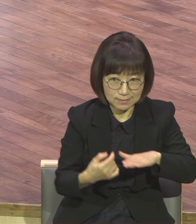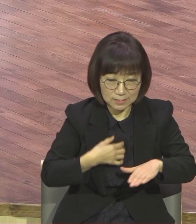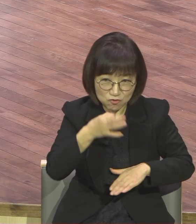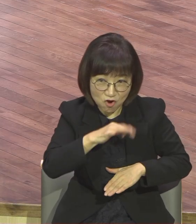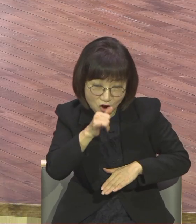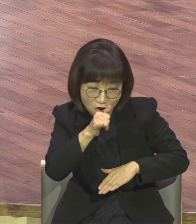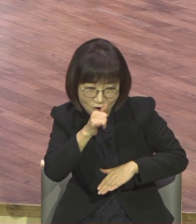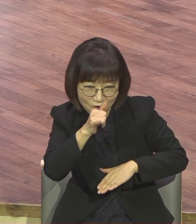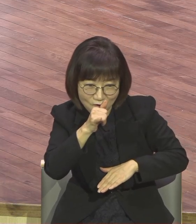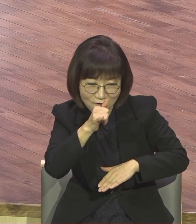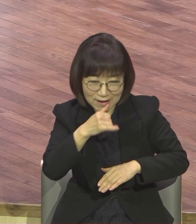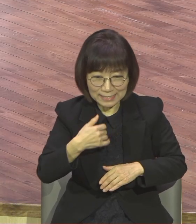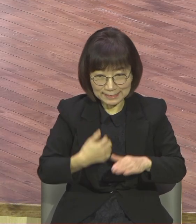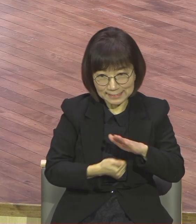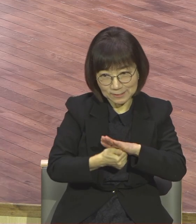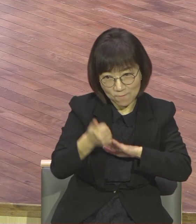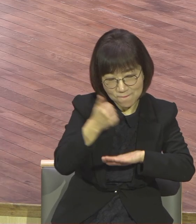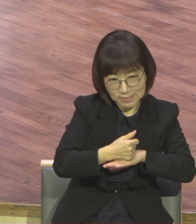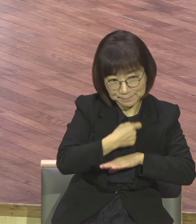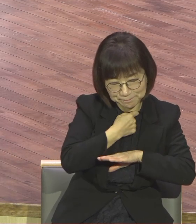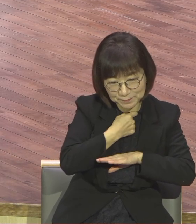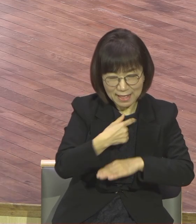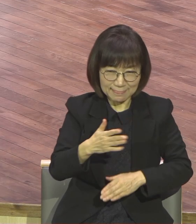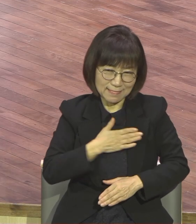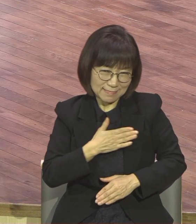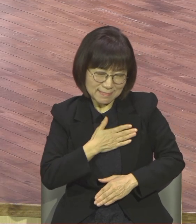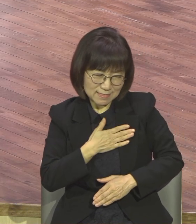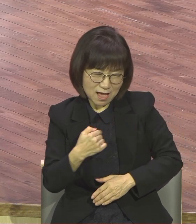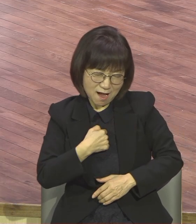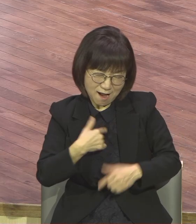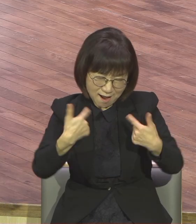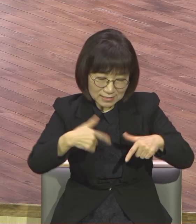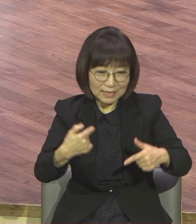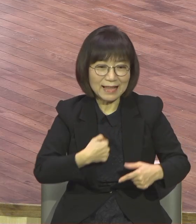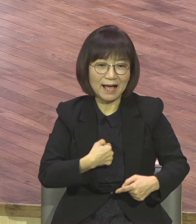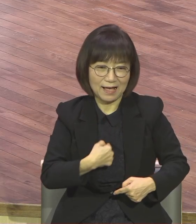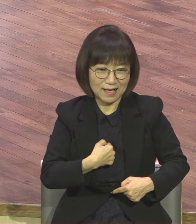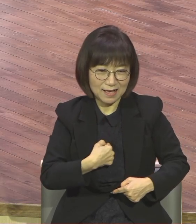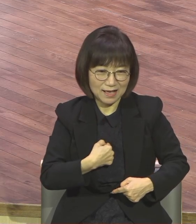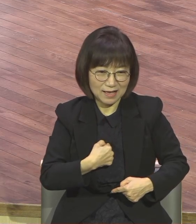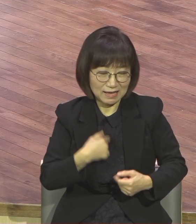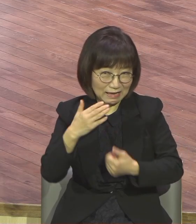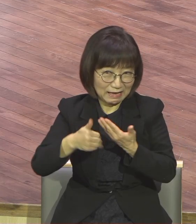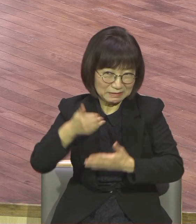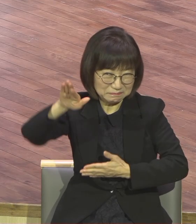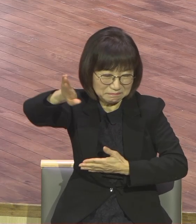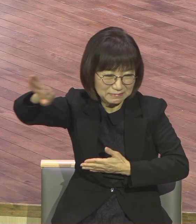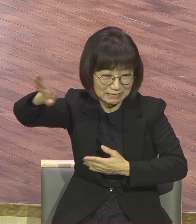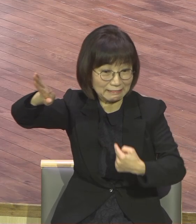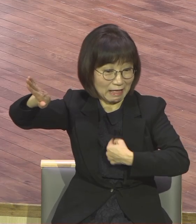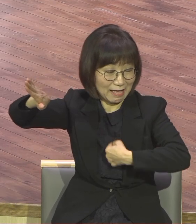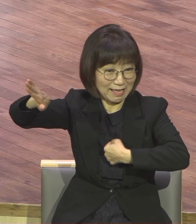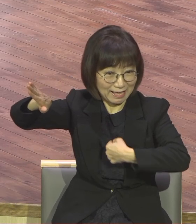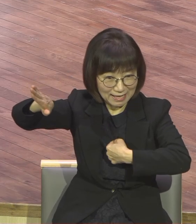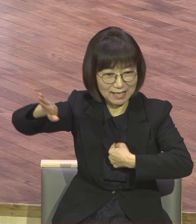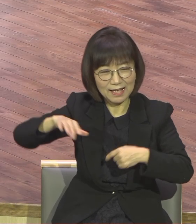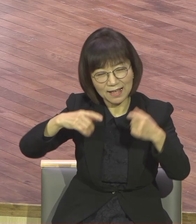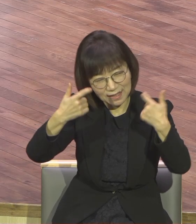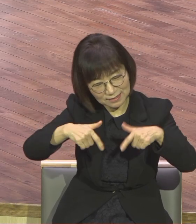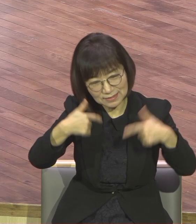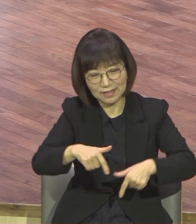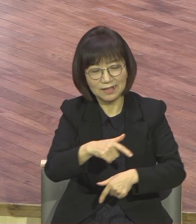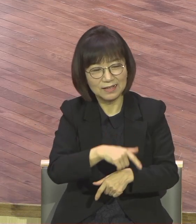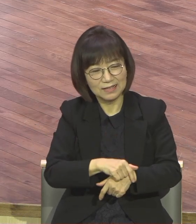보고 내가 성공해야 되고 나 중심이야. 모든 게 나 중심으로 해석해 나갑니다.